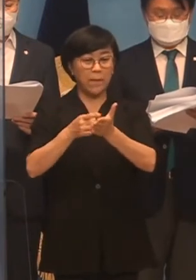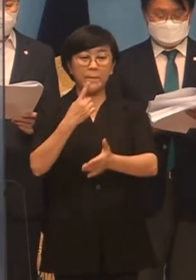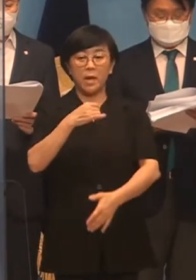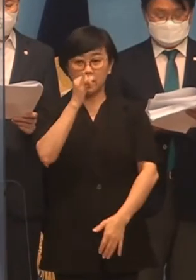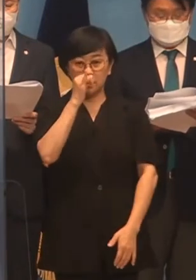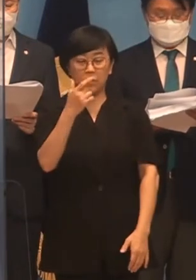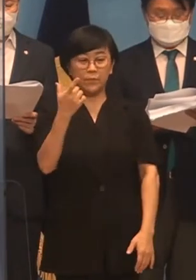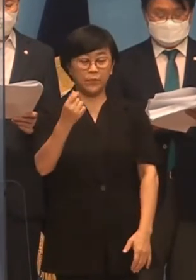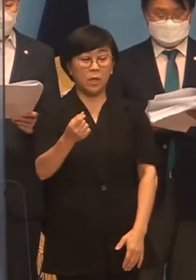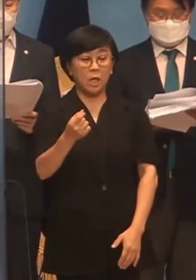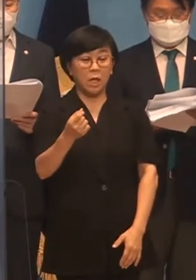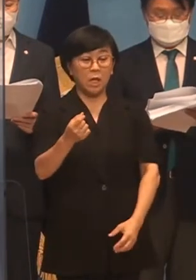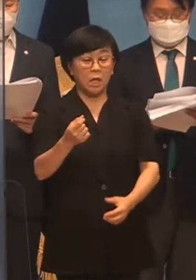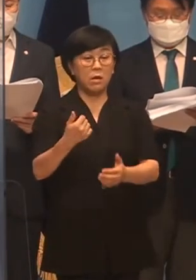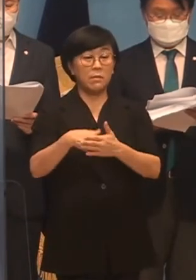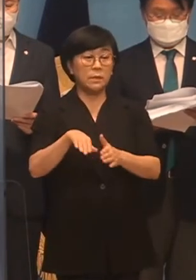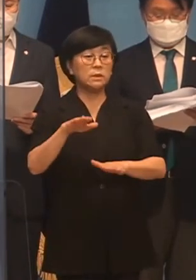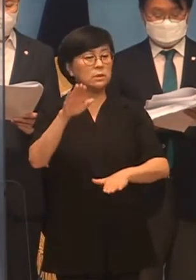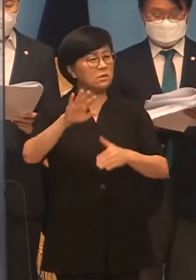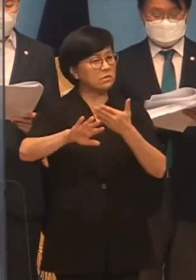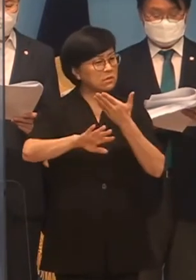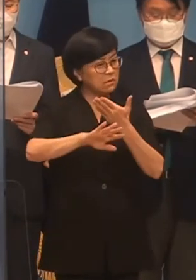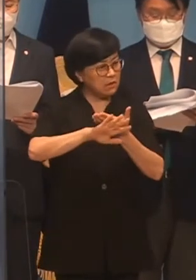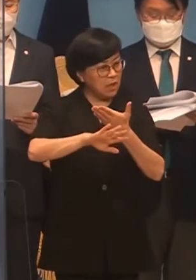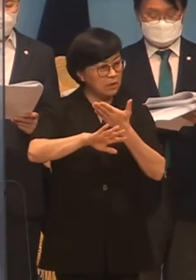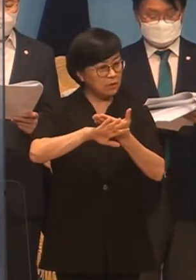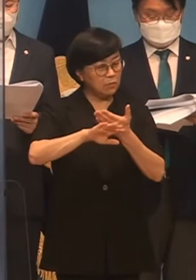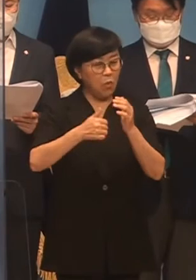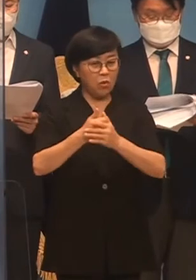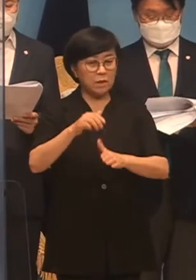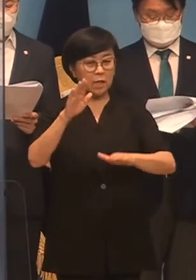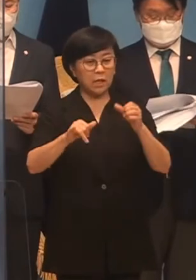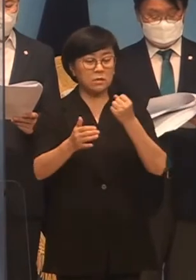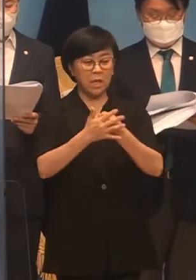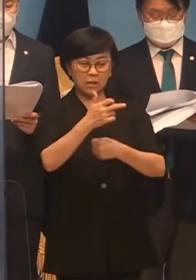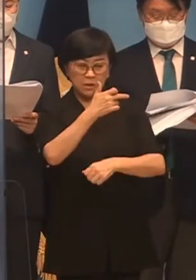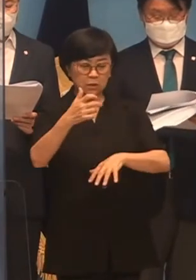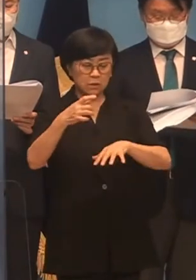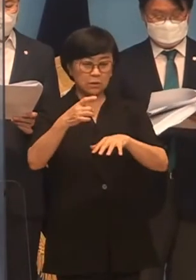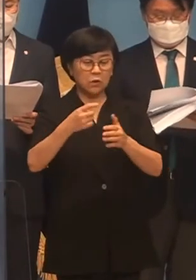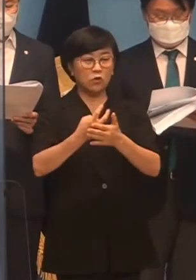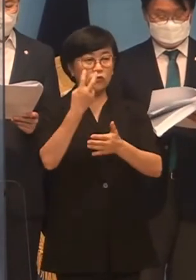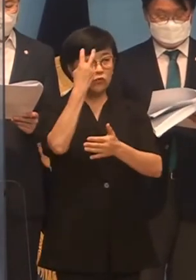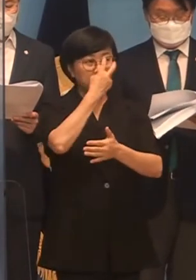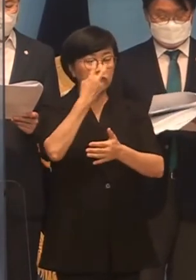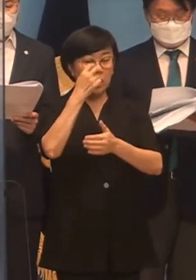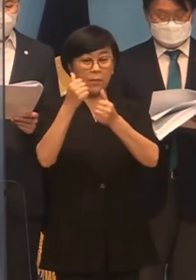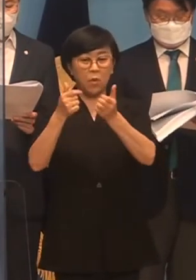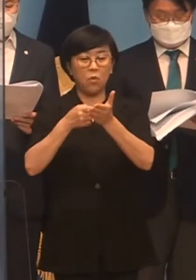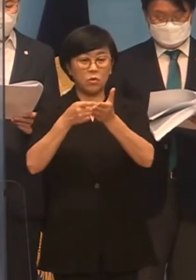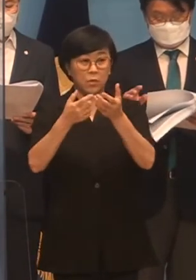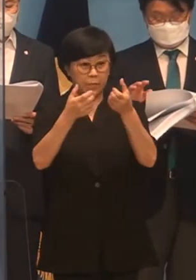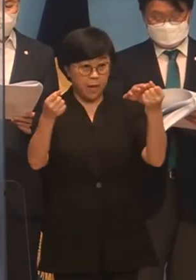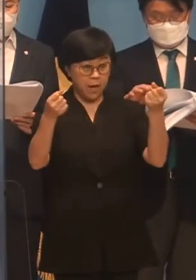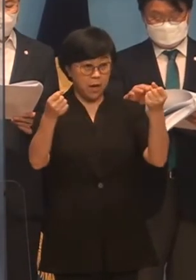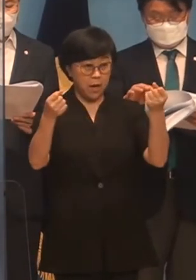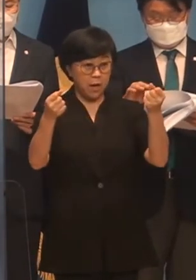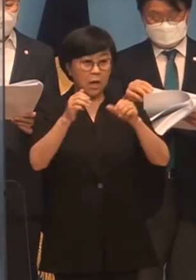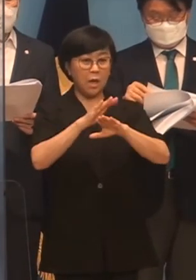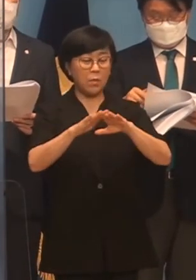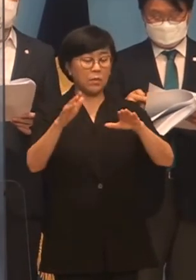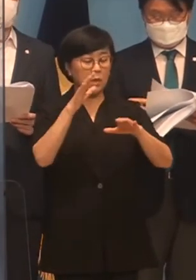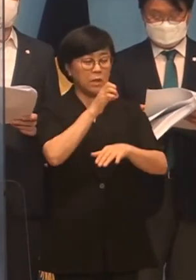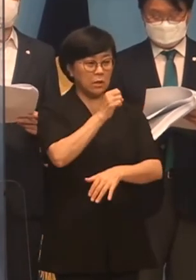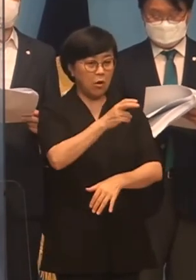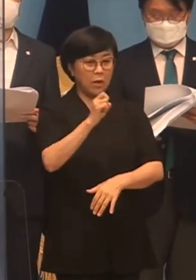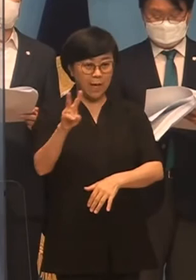있습니다. 세부 내용에서는 차이가 있을 수 있으나 큰 틀에서 수사 기소 분리만이 검찰개혁의 해법이라는데